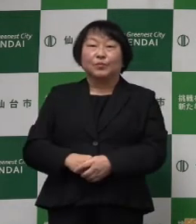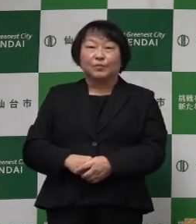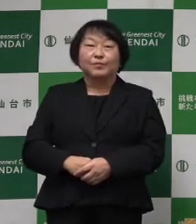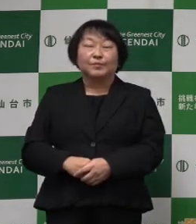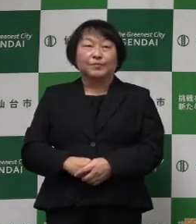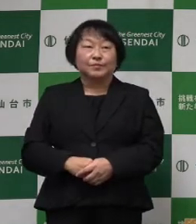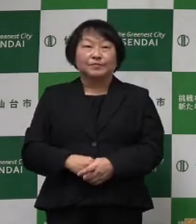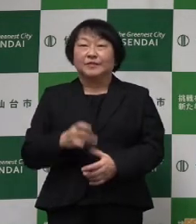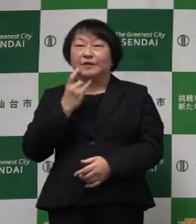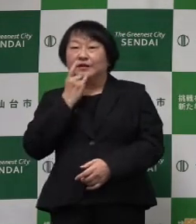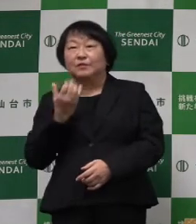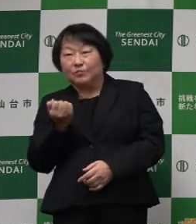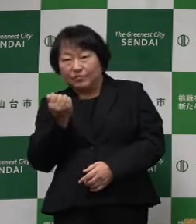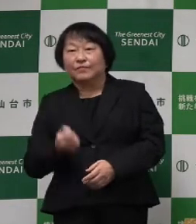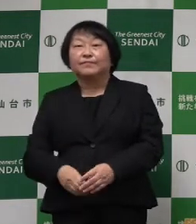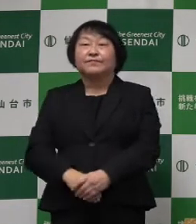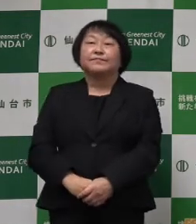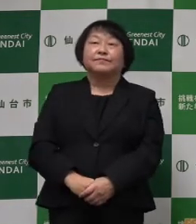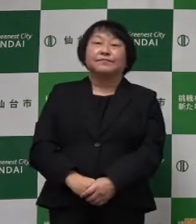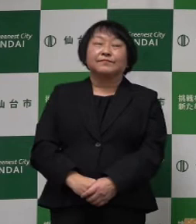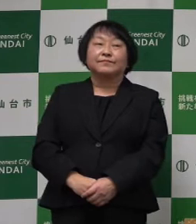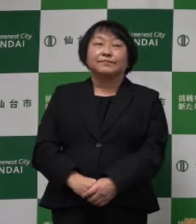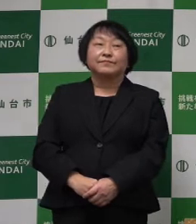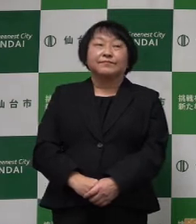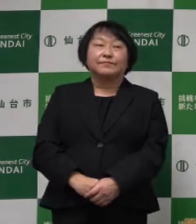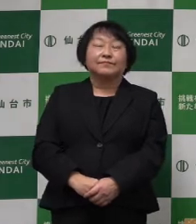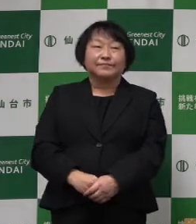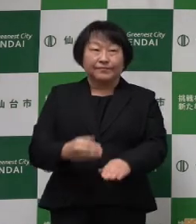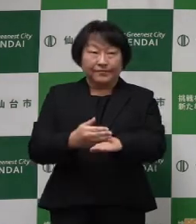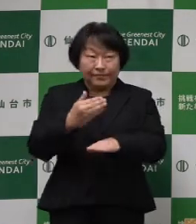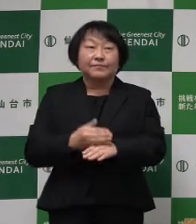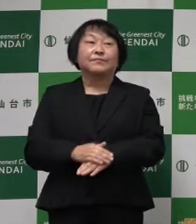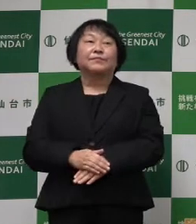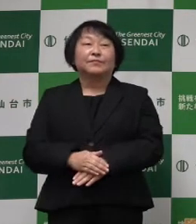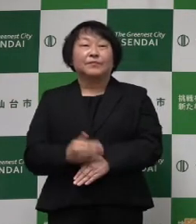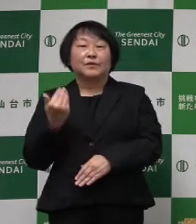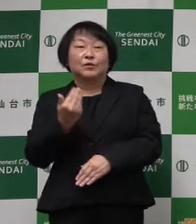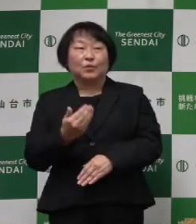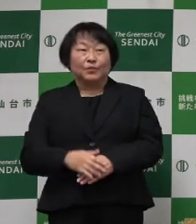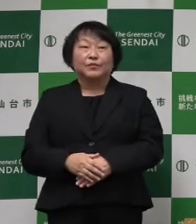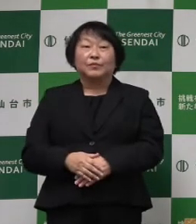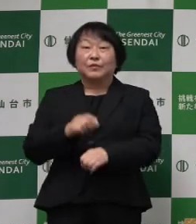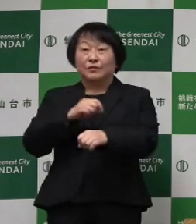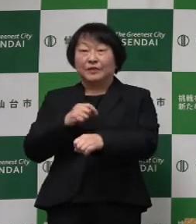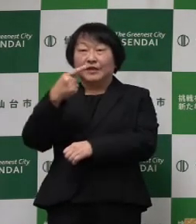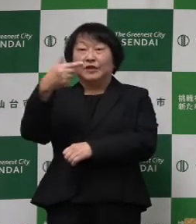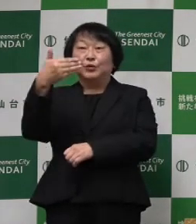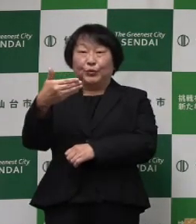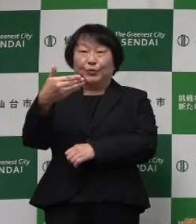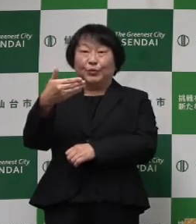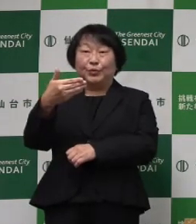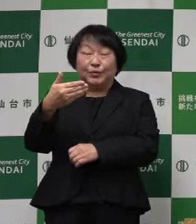したいというふうに思います。 ありがとうございます。特にですね、一区で小堀さ